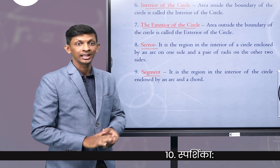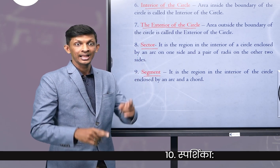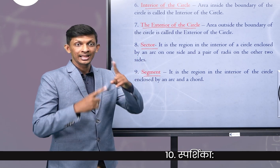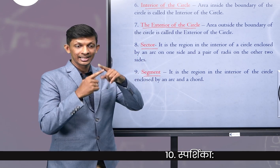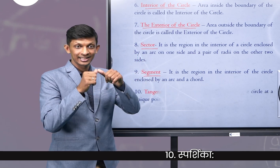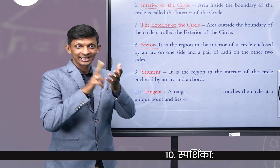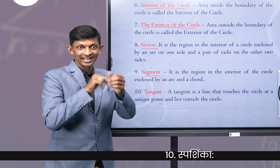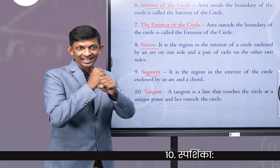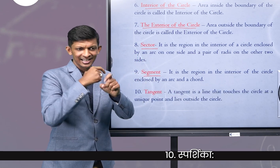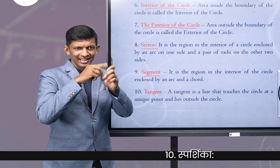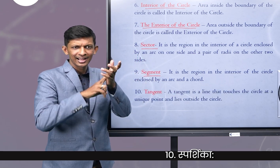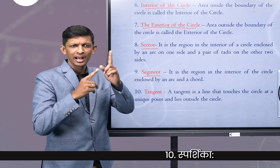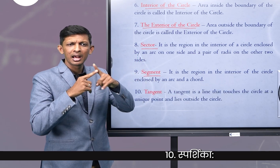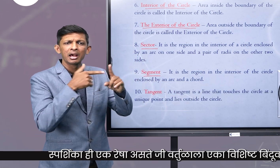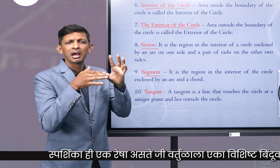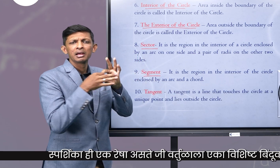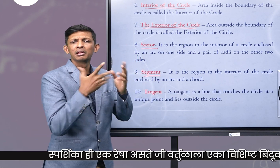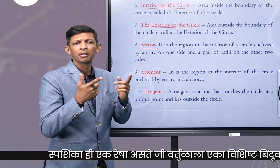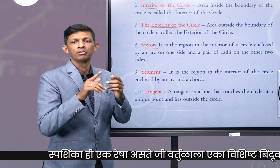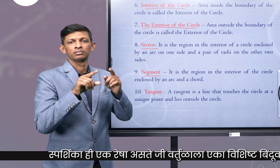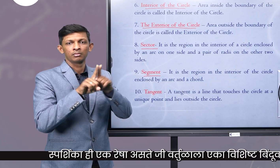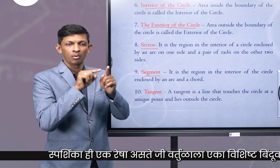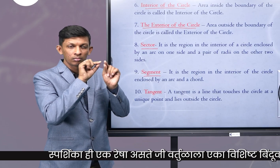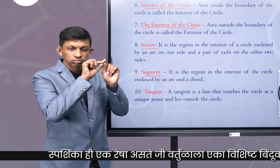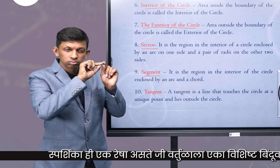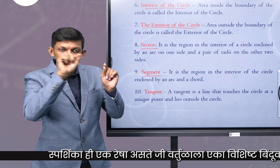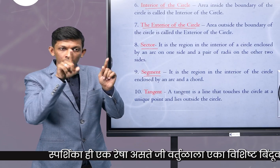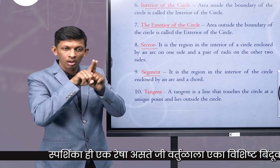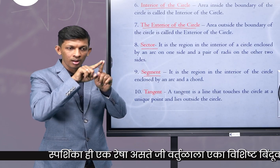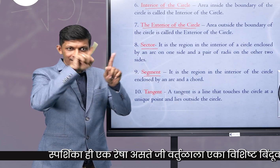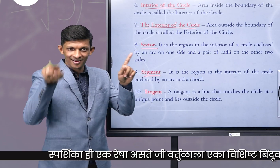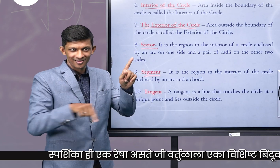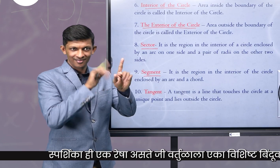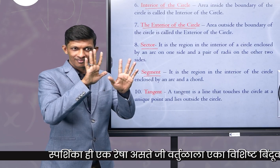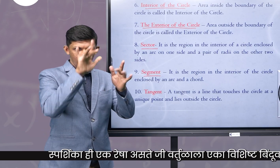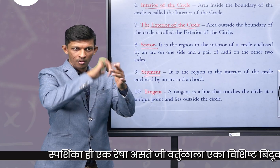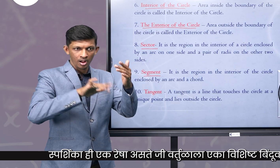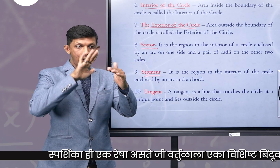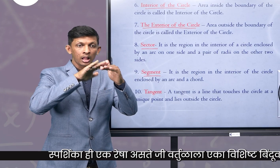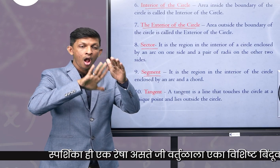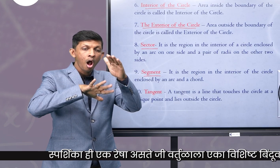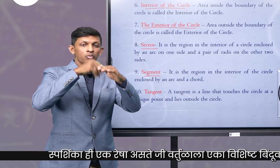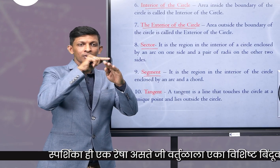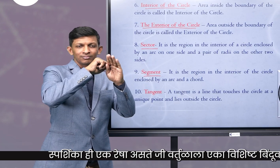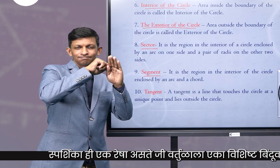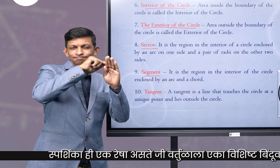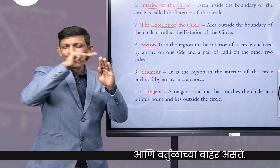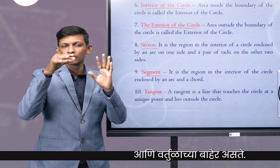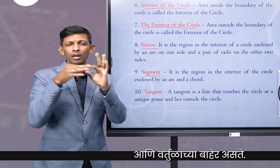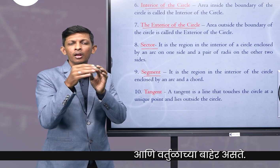10. स्पर्शिका. स्पर्शिका ही एक रेषा असते जी वर्तुळाला एका विशिष्ट बिंदूवर स्पर्श करते आणि